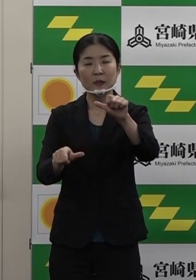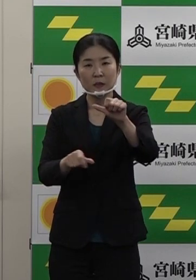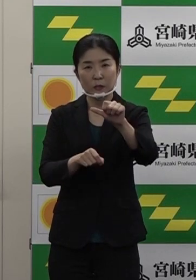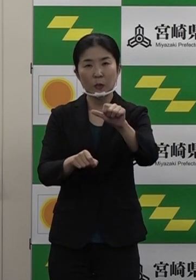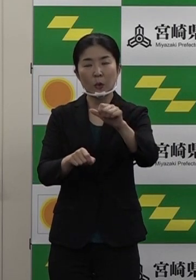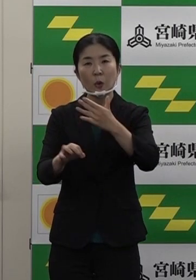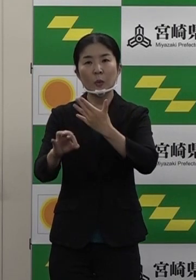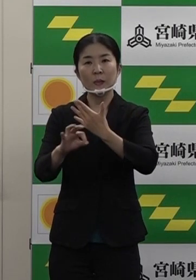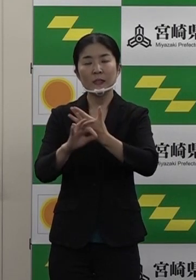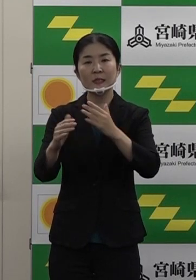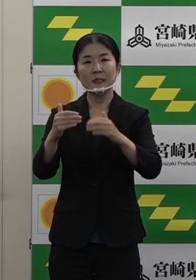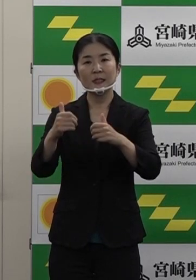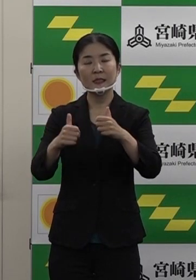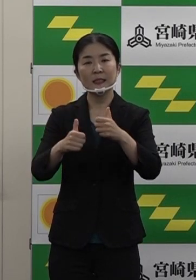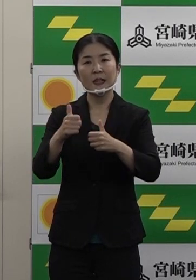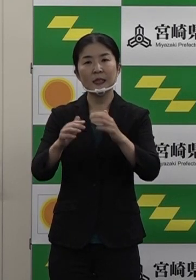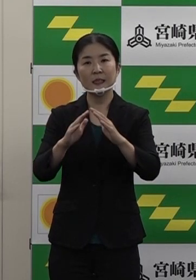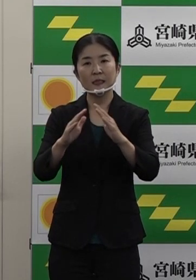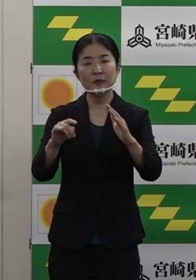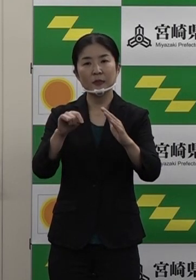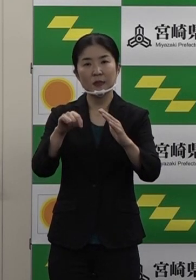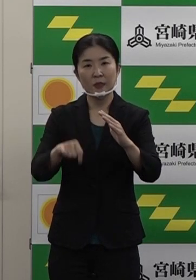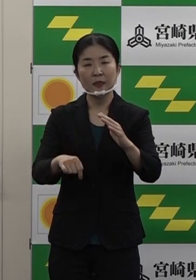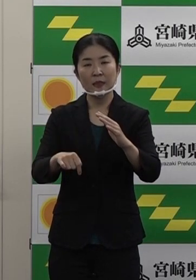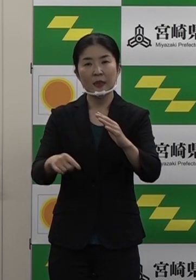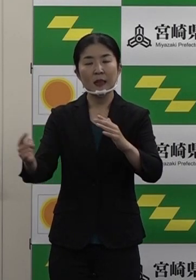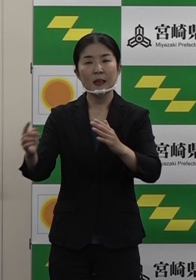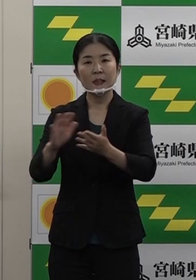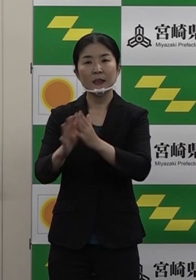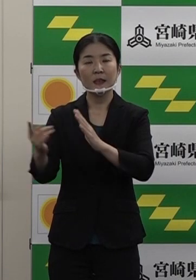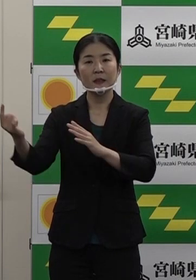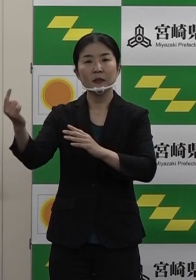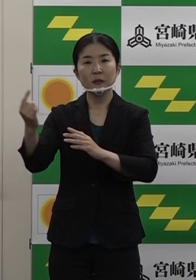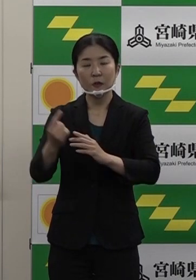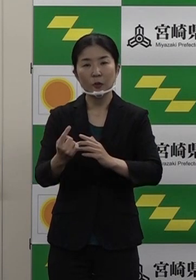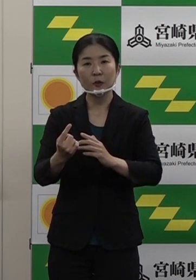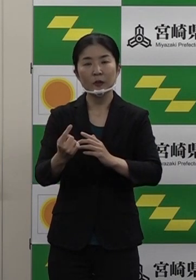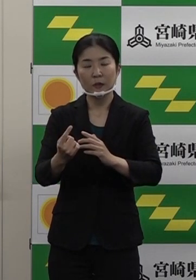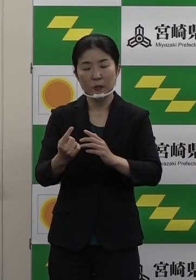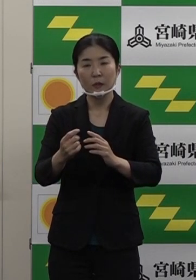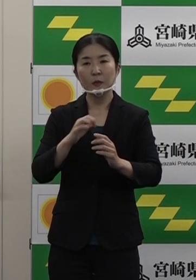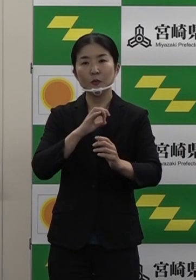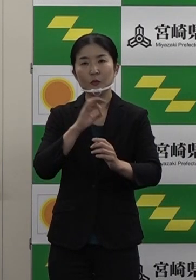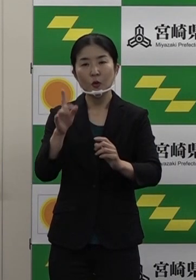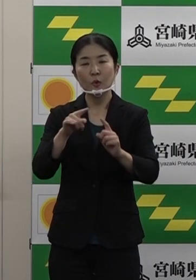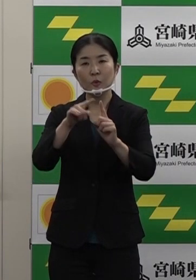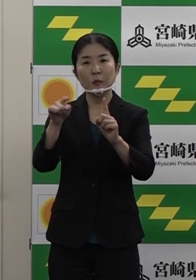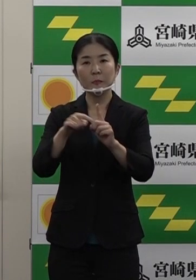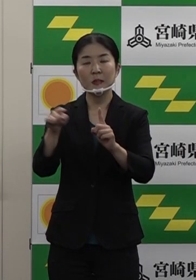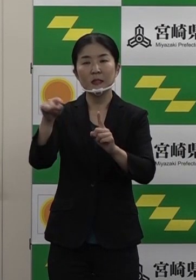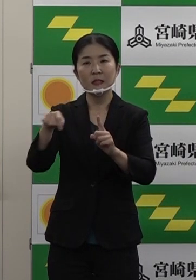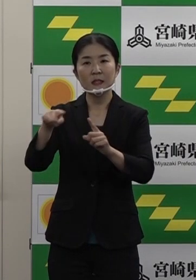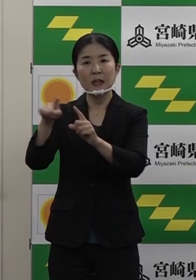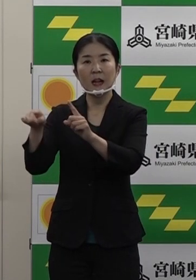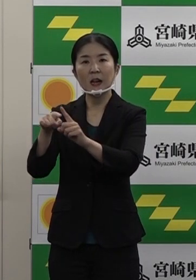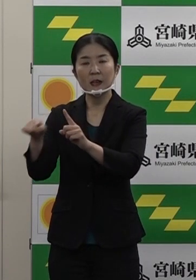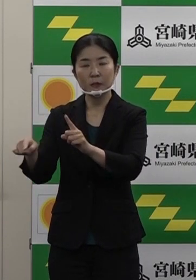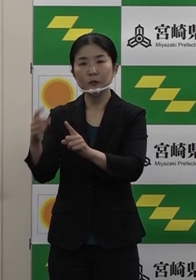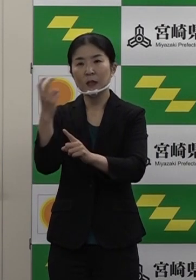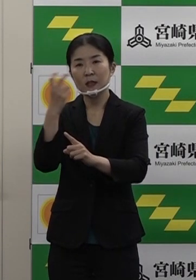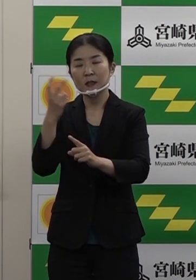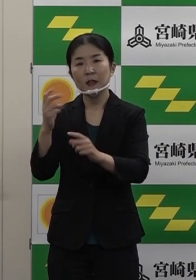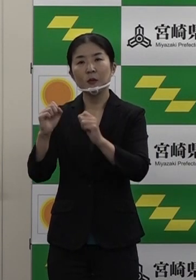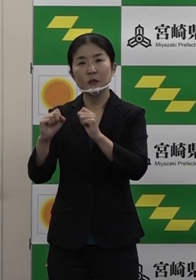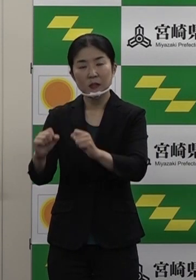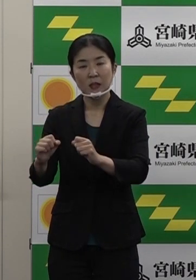時会において、国分祭で来県をされる方への無料の PCR 検査などの体制を行うことによってですね、人の